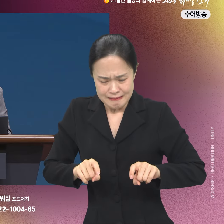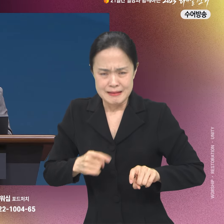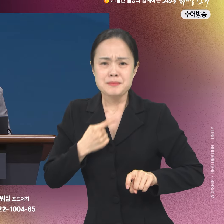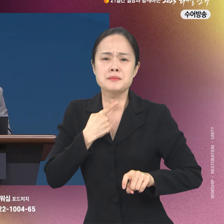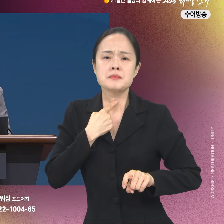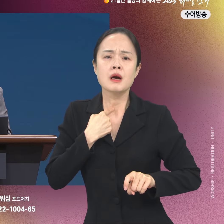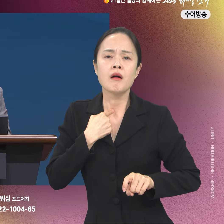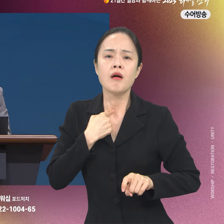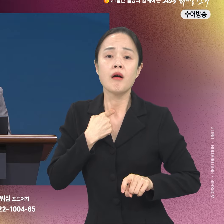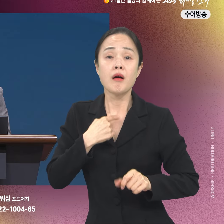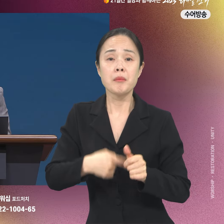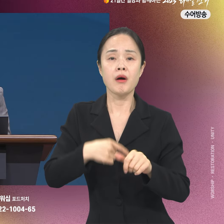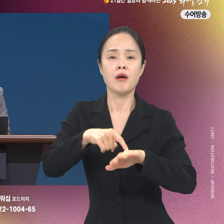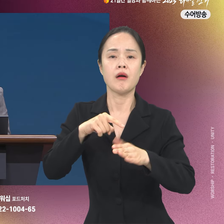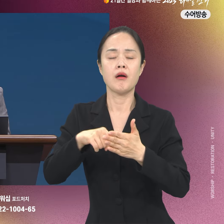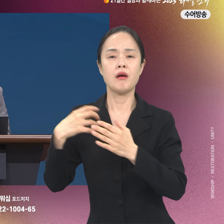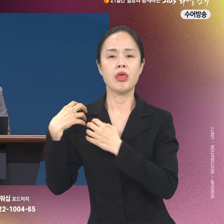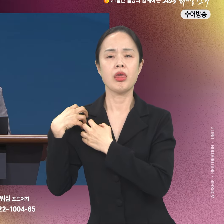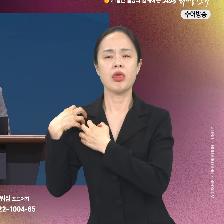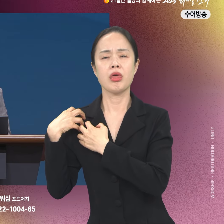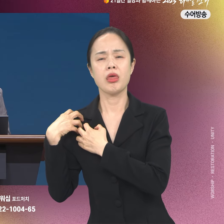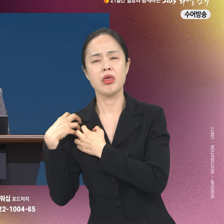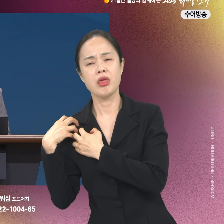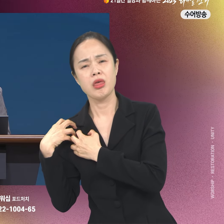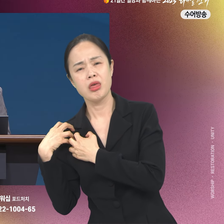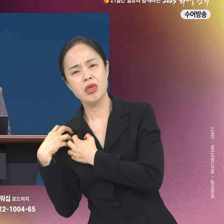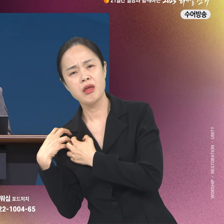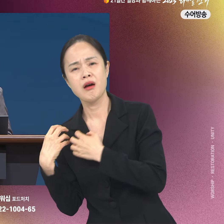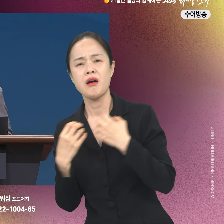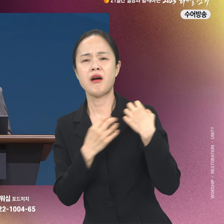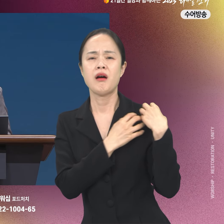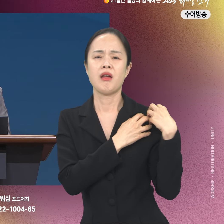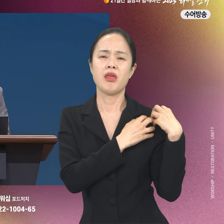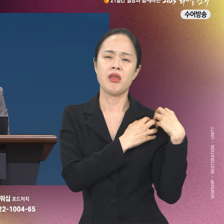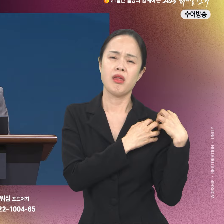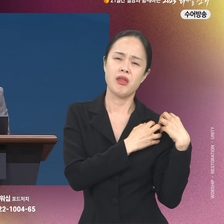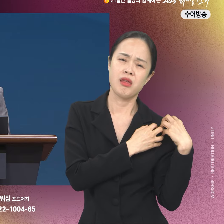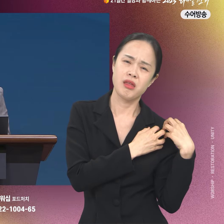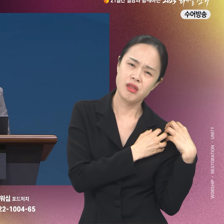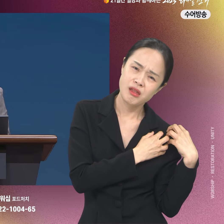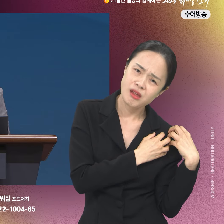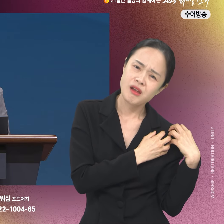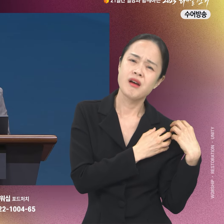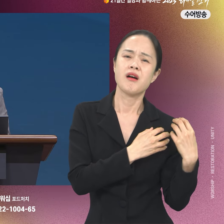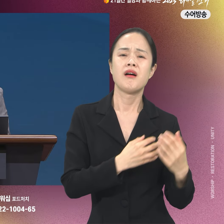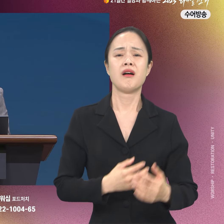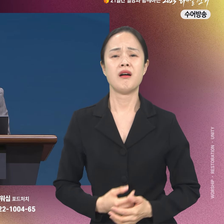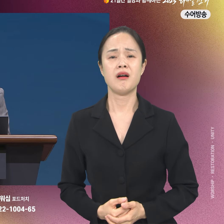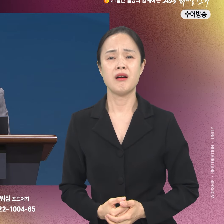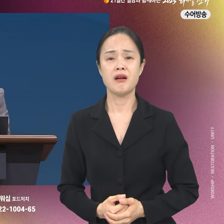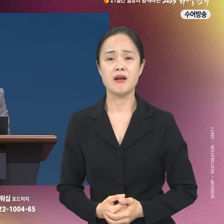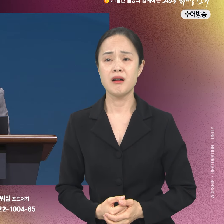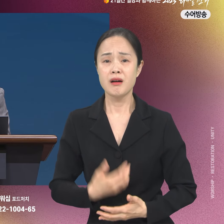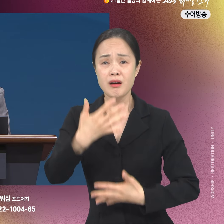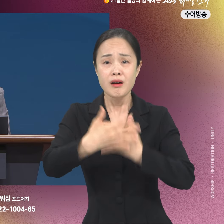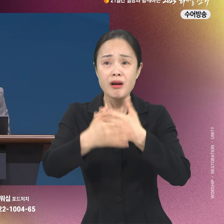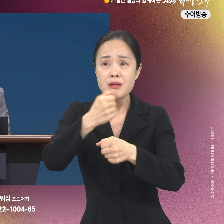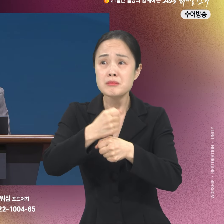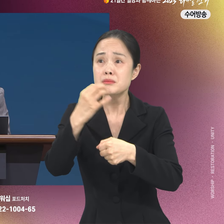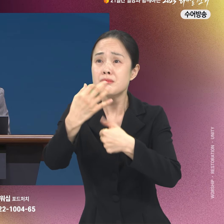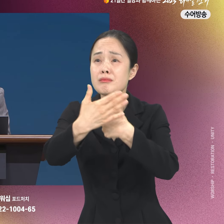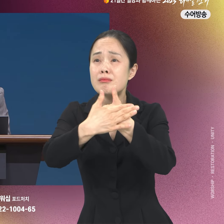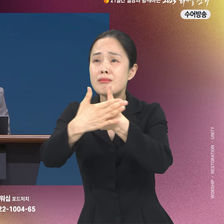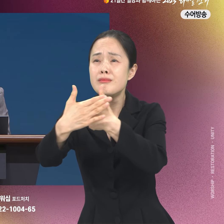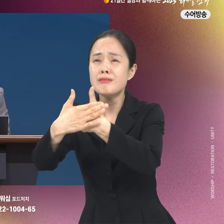압박감은 어마어마하게 저를 짓누르고 있고, 또 현실은 제작비를 구할 수 없는 난관이 계속